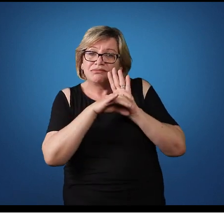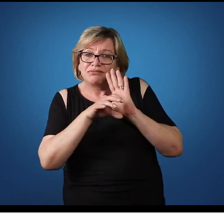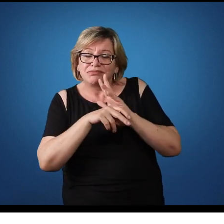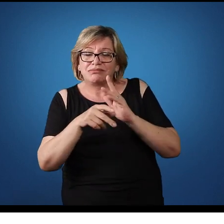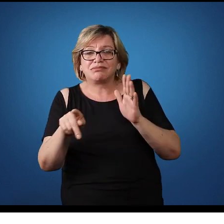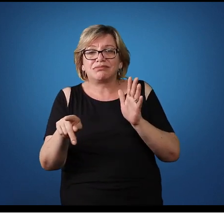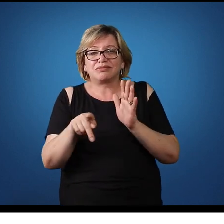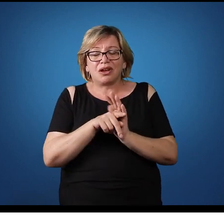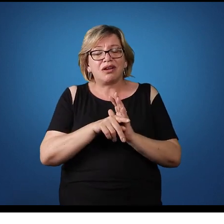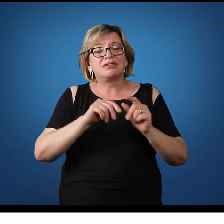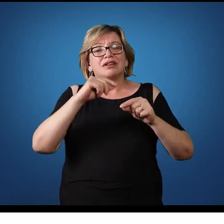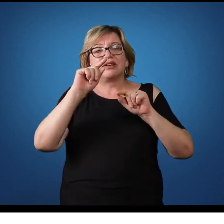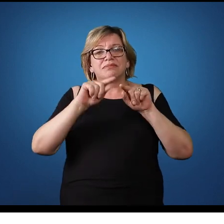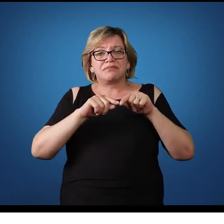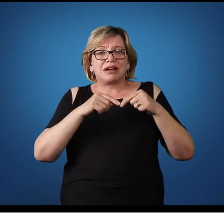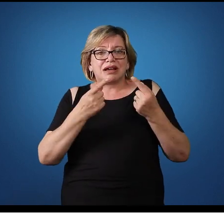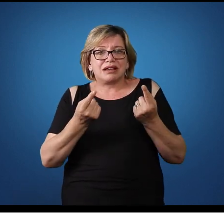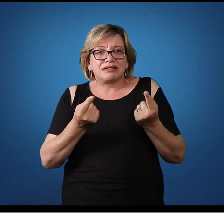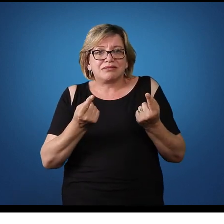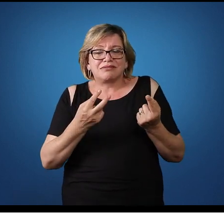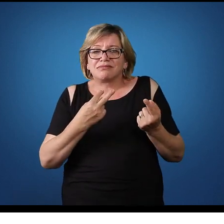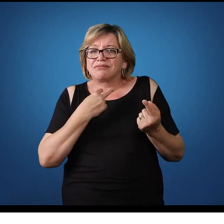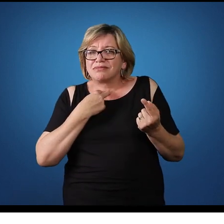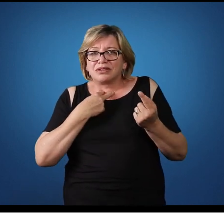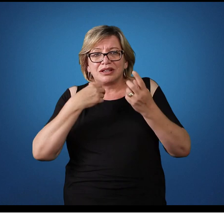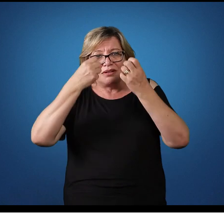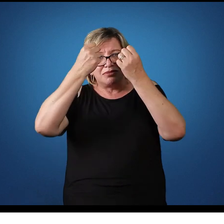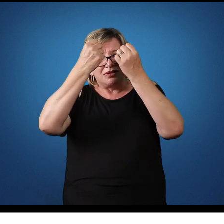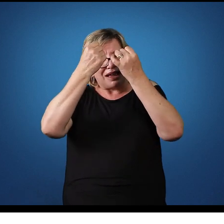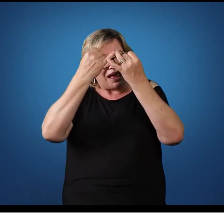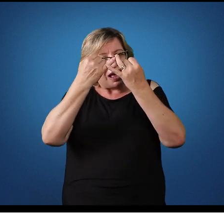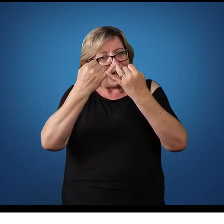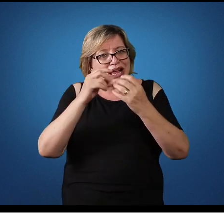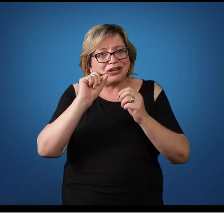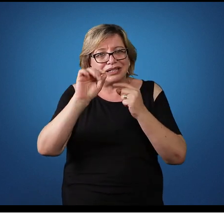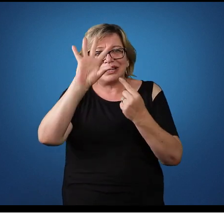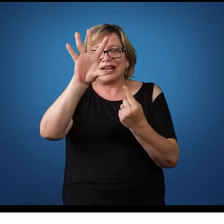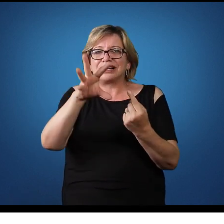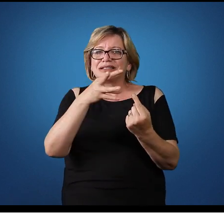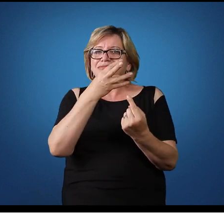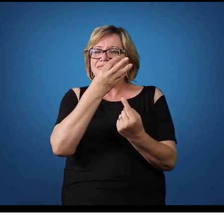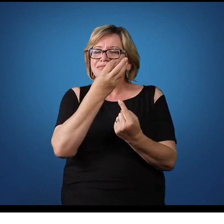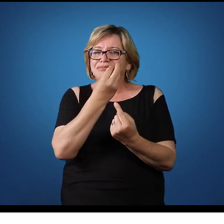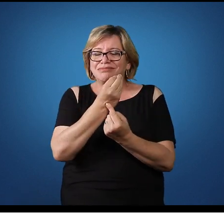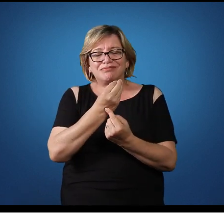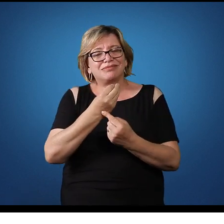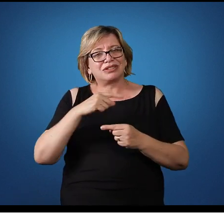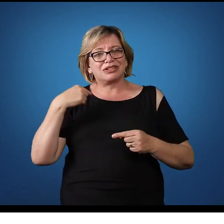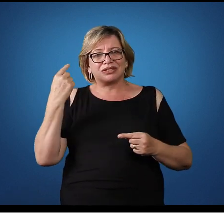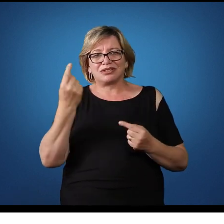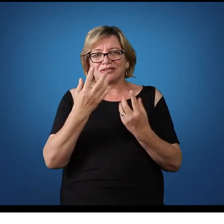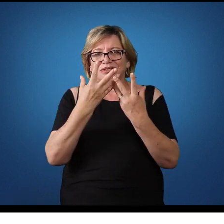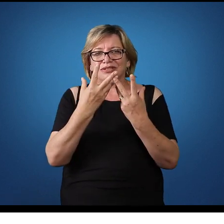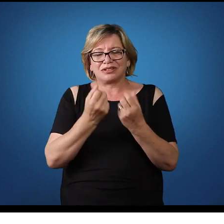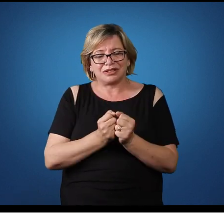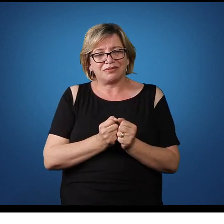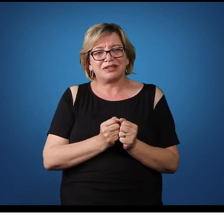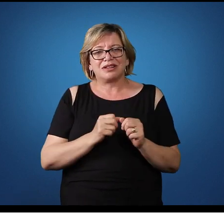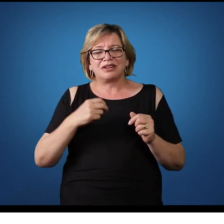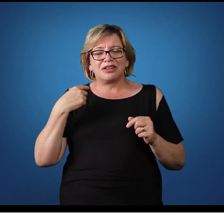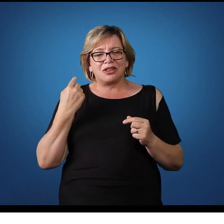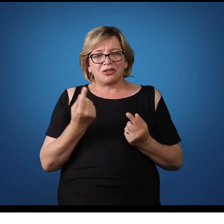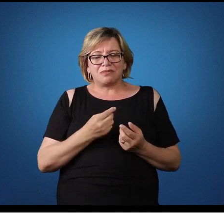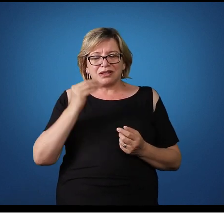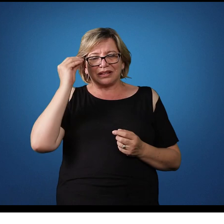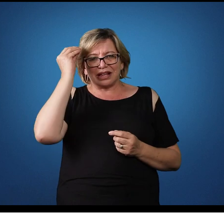suficientes. E, na verdade, não há nenhuma definição de obra de arte que seja, de fato, satisfatória. Eles partem da